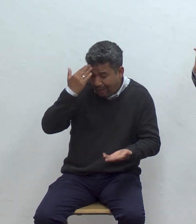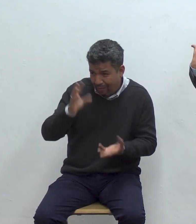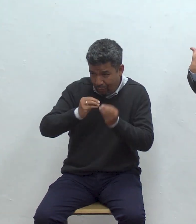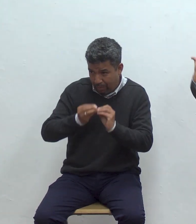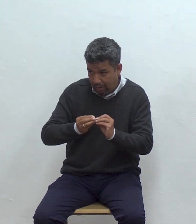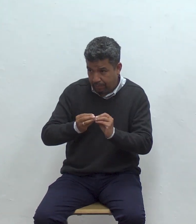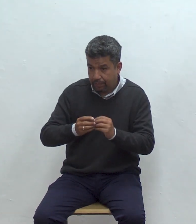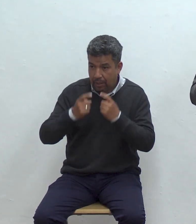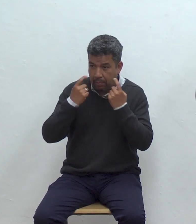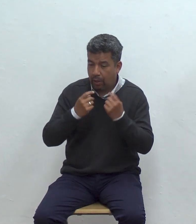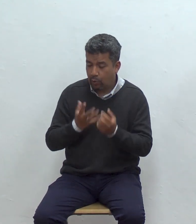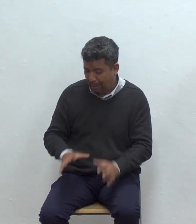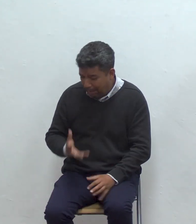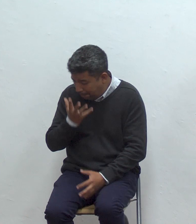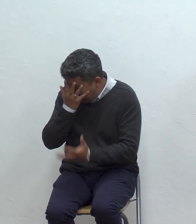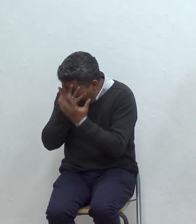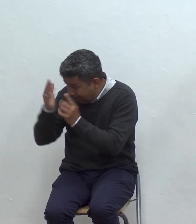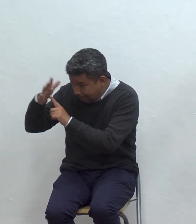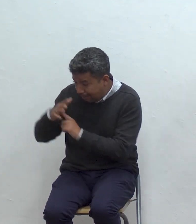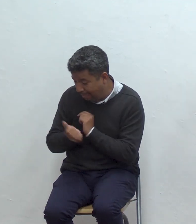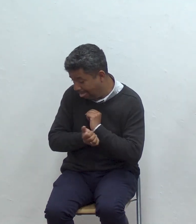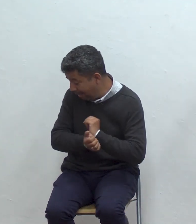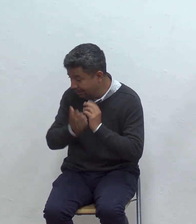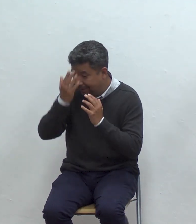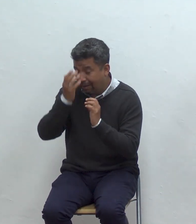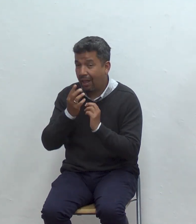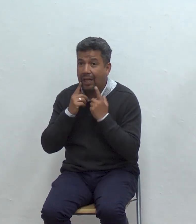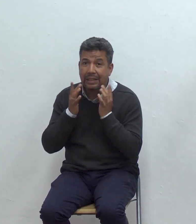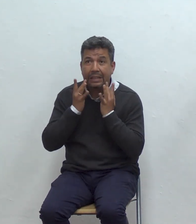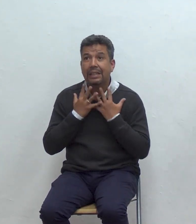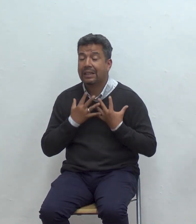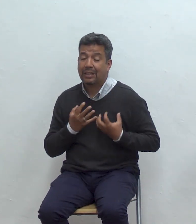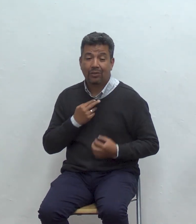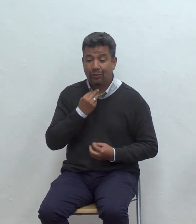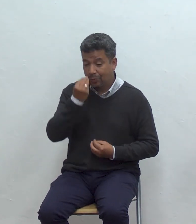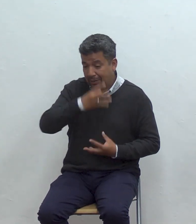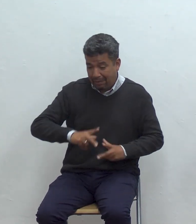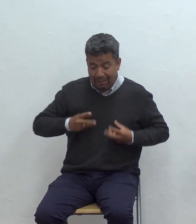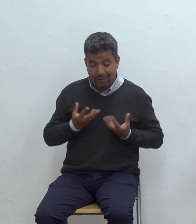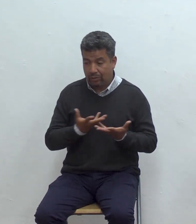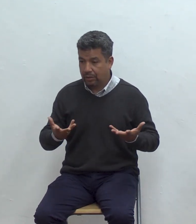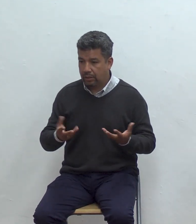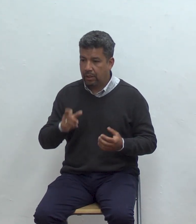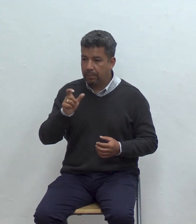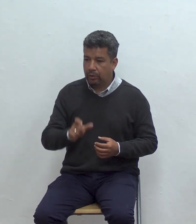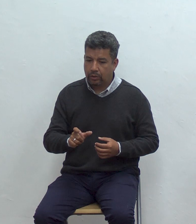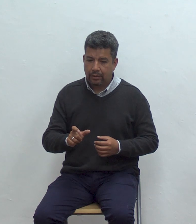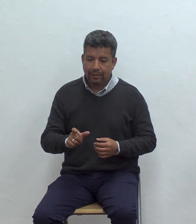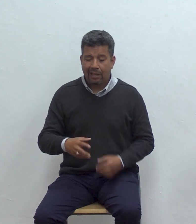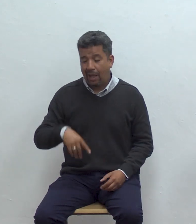El pecado lo avergüenza, lo oprime, lo esclaviza, lo amarga, le quita el sentido de existencia. Y entonces el tipo estaba